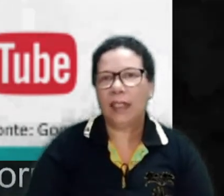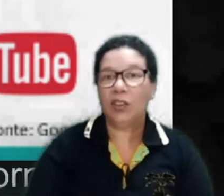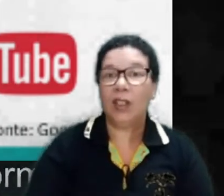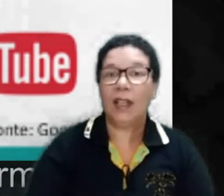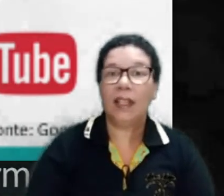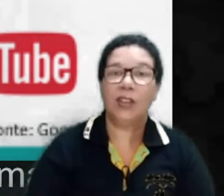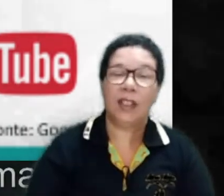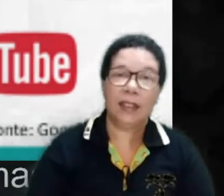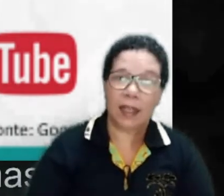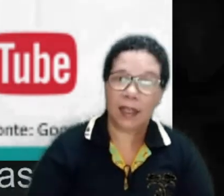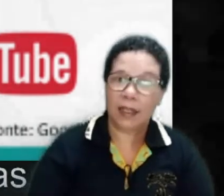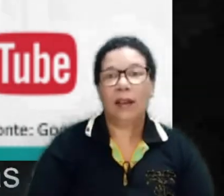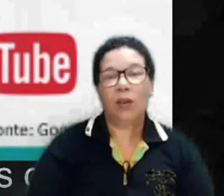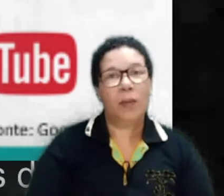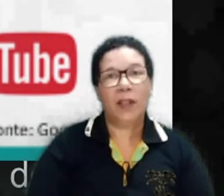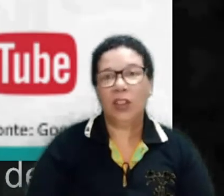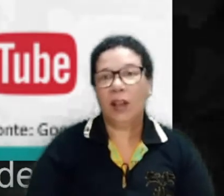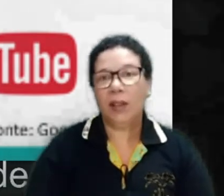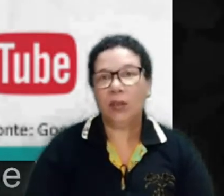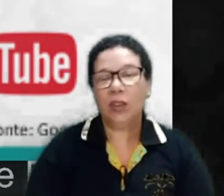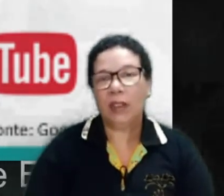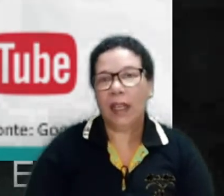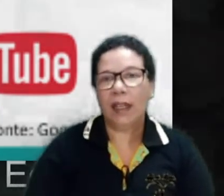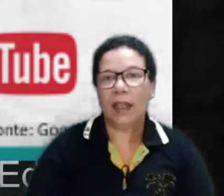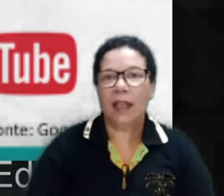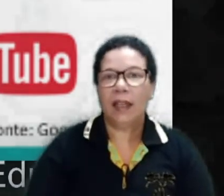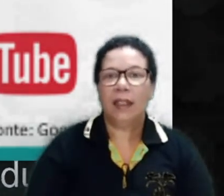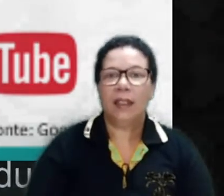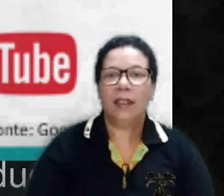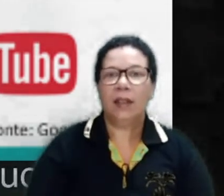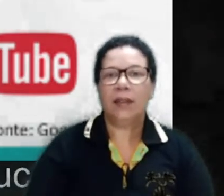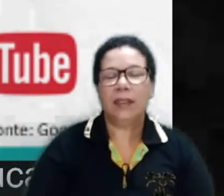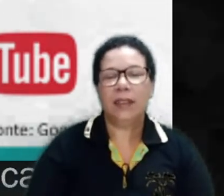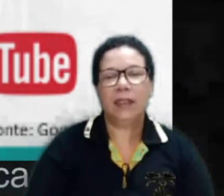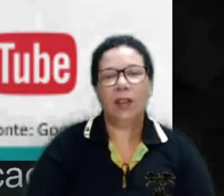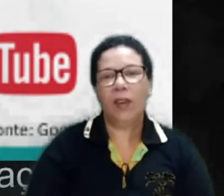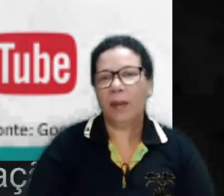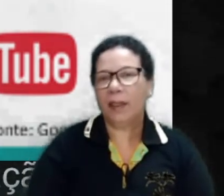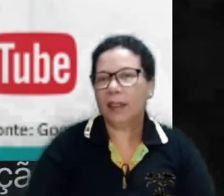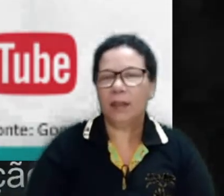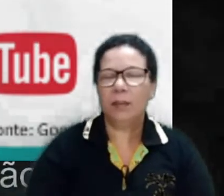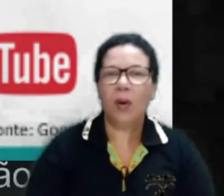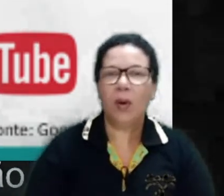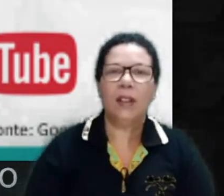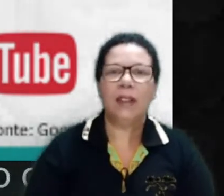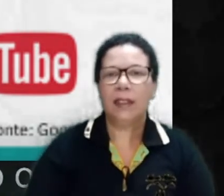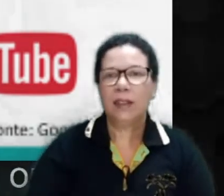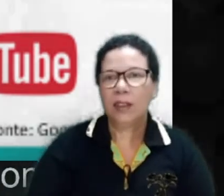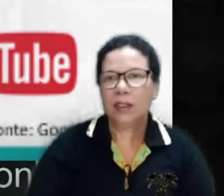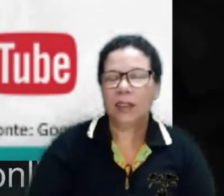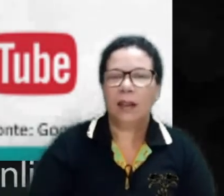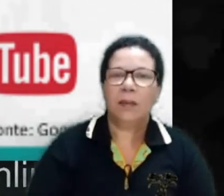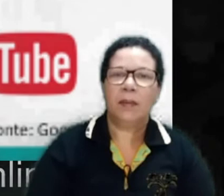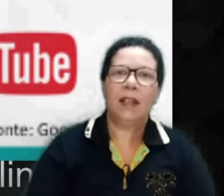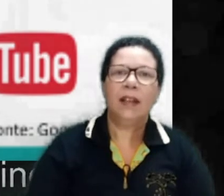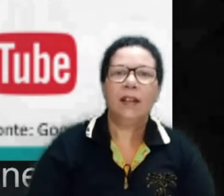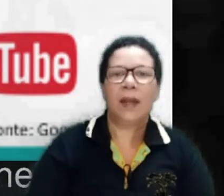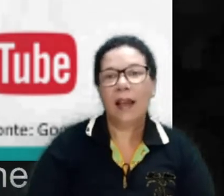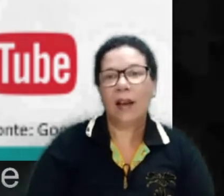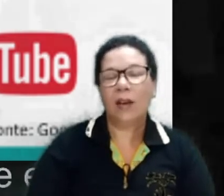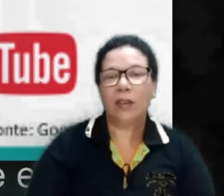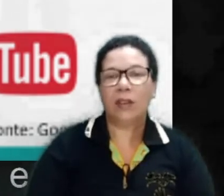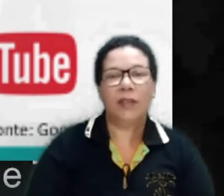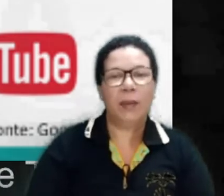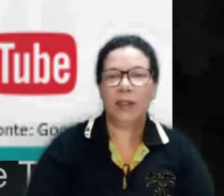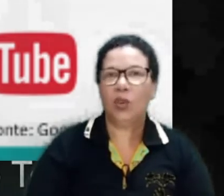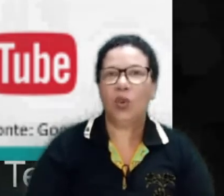de legenda, compartilhamento de tela. Então, assim, são ferramentas importantes, né,